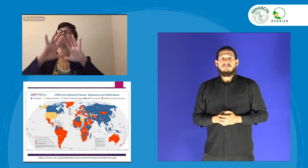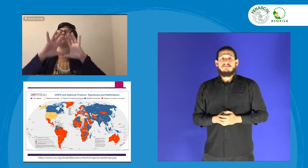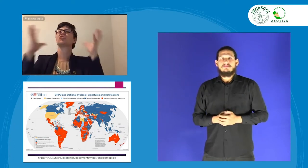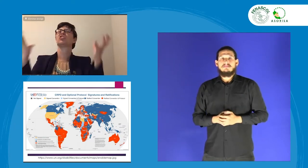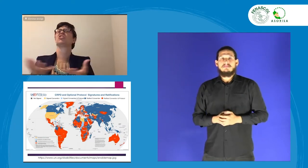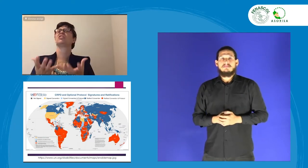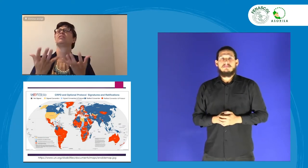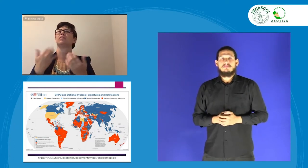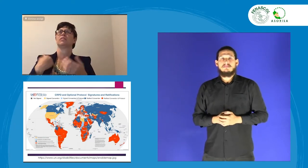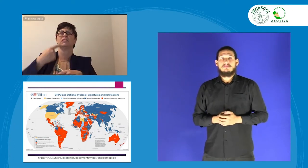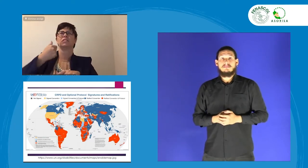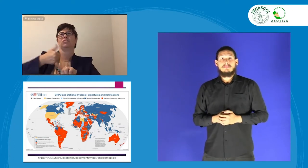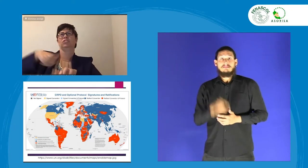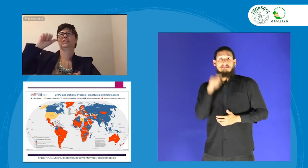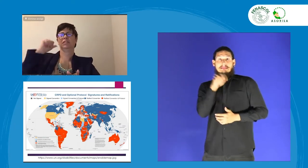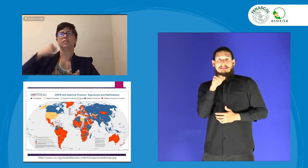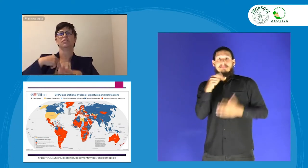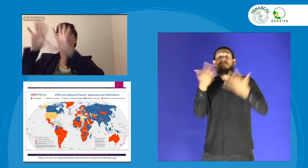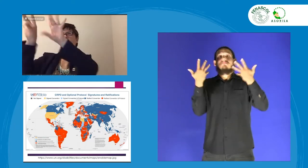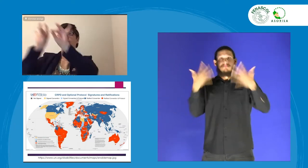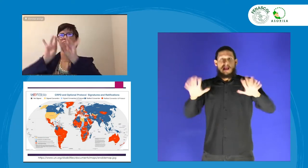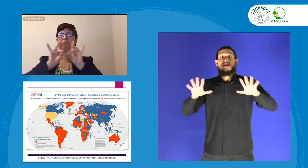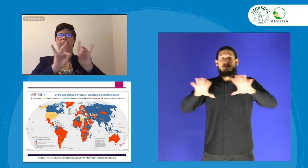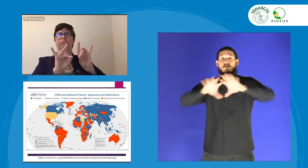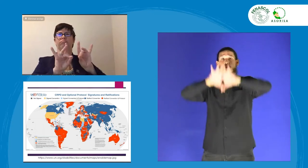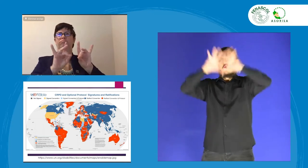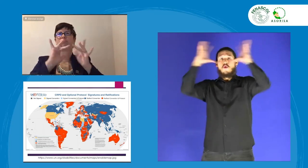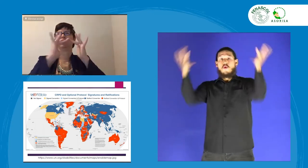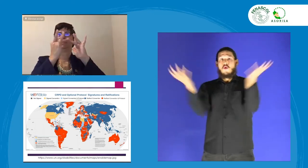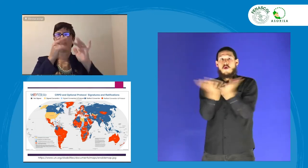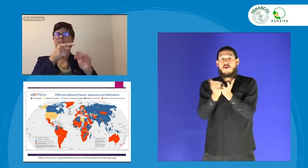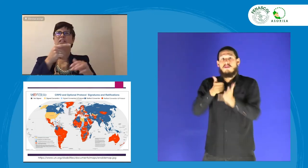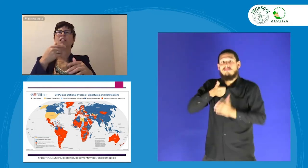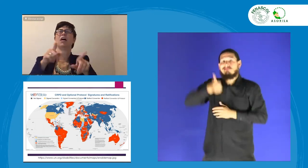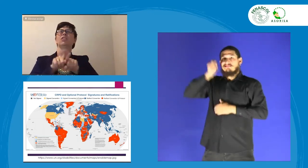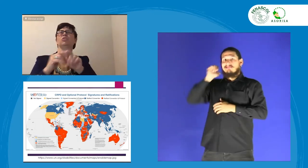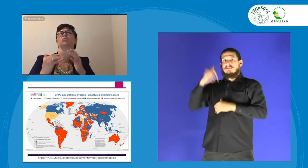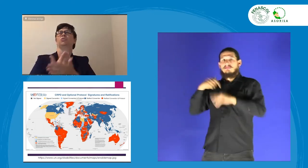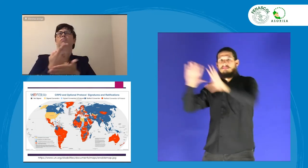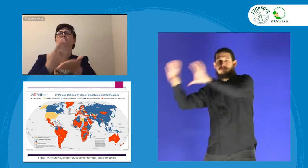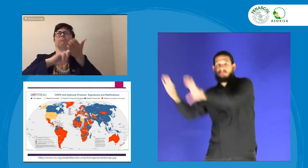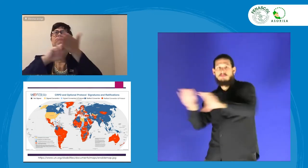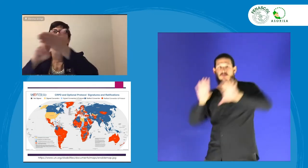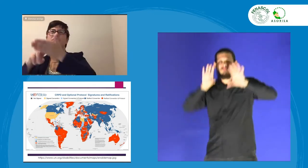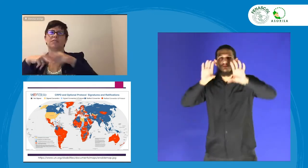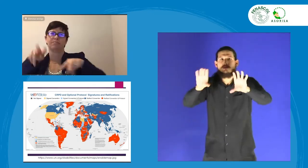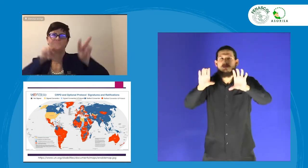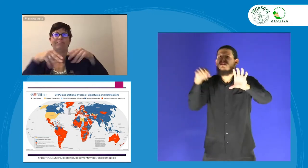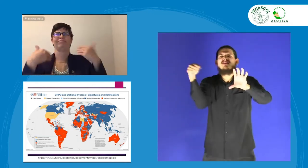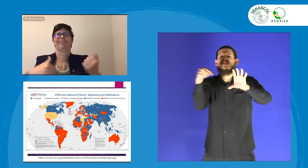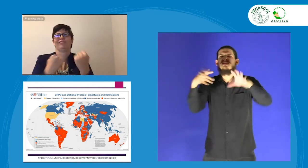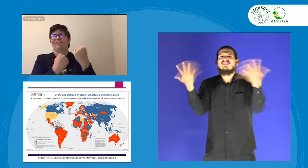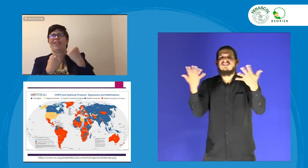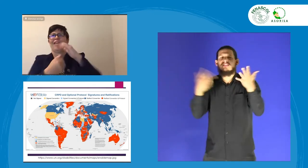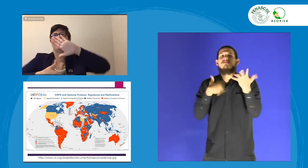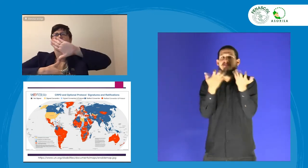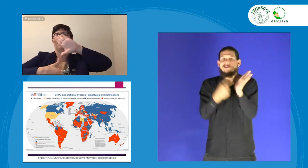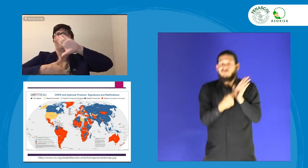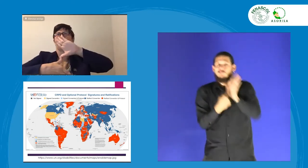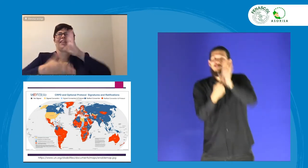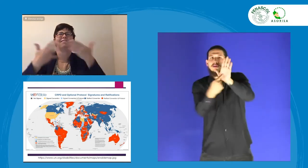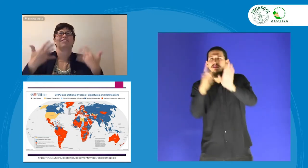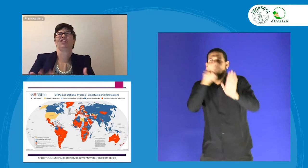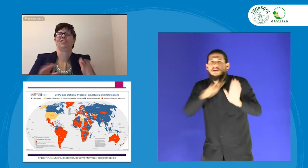Lo primero que encontramos acá es este mapa que he usado, he traído a través de la internet para